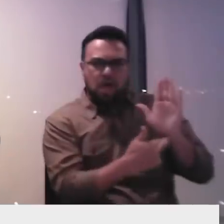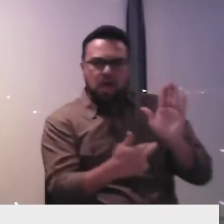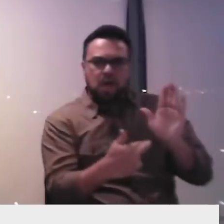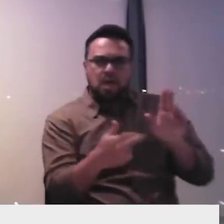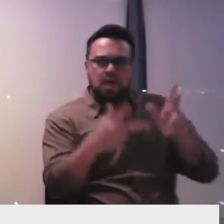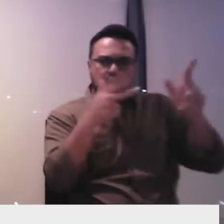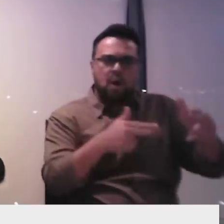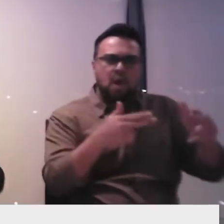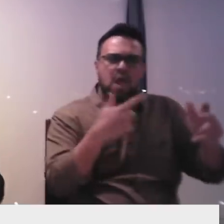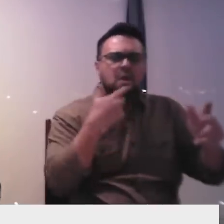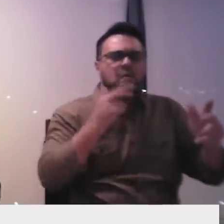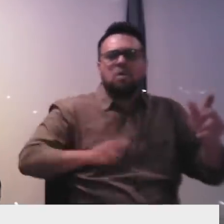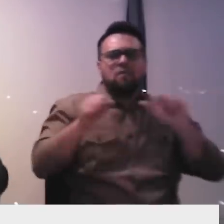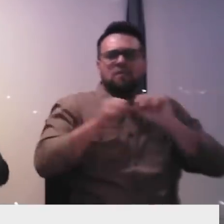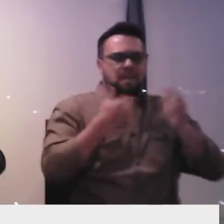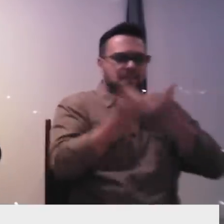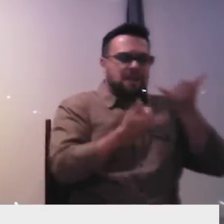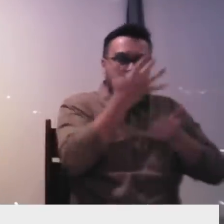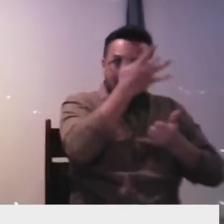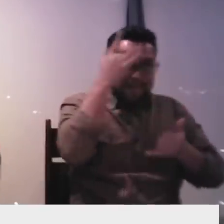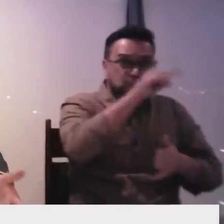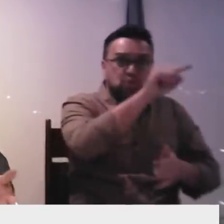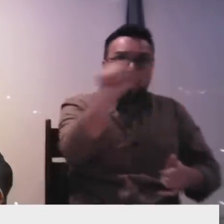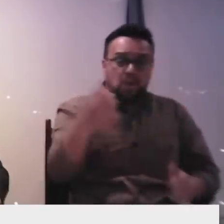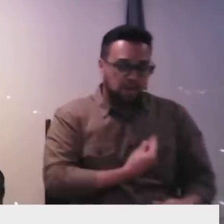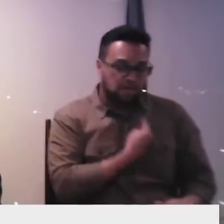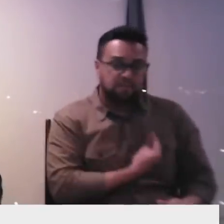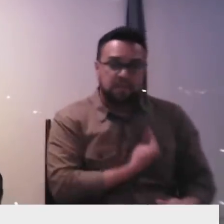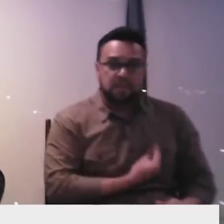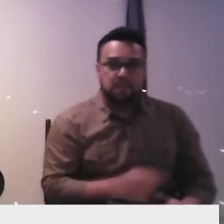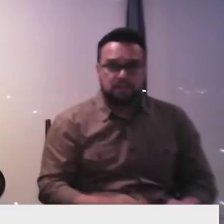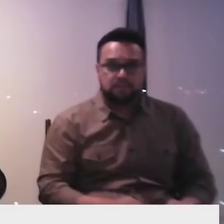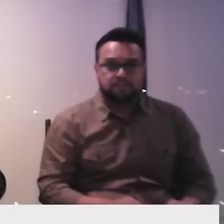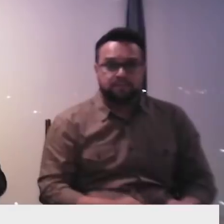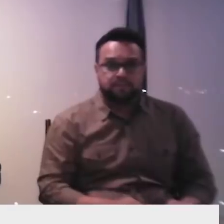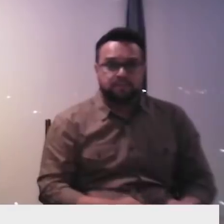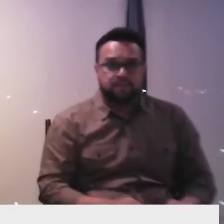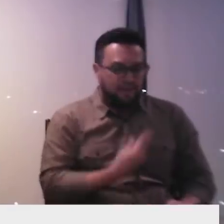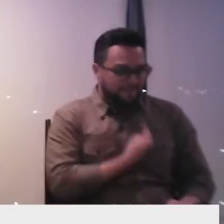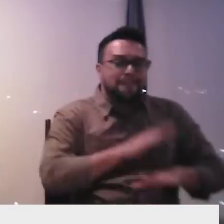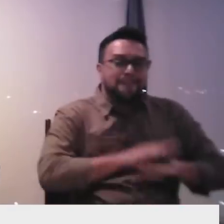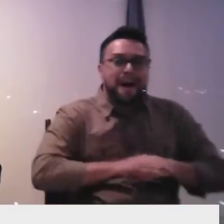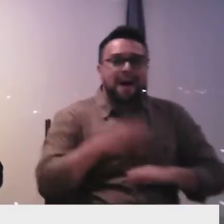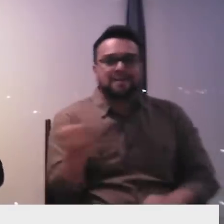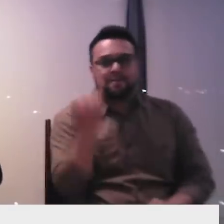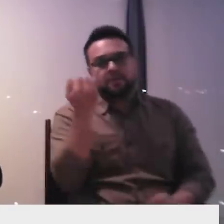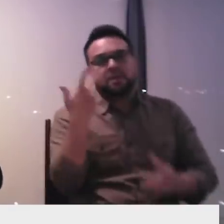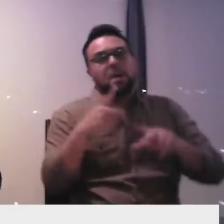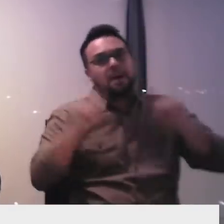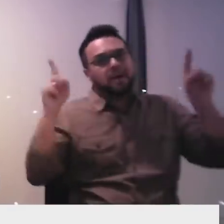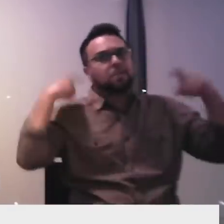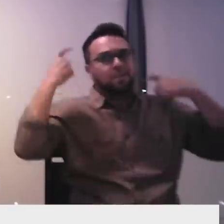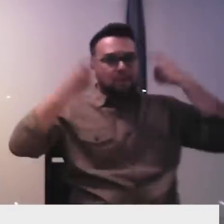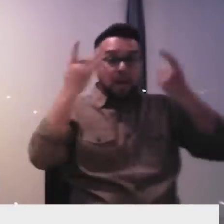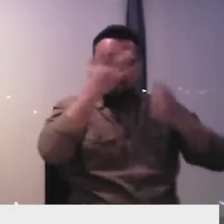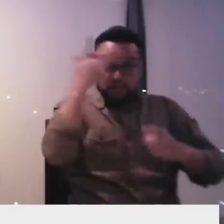brincar com a vida dos outros. O que está em jogo é a vida de vocês. E uma coisa que me preocupa. Ah, quem toma a